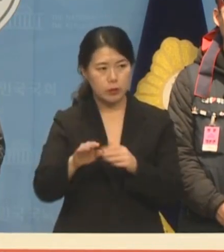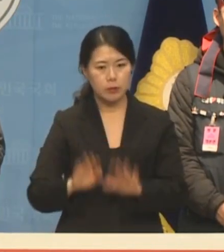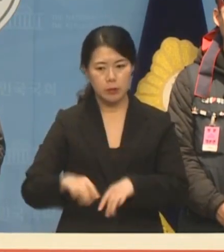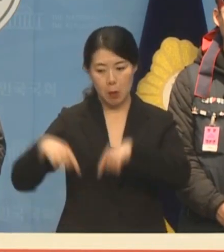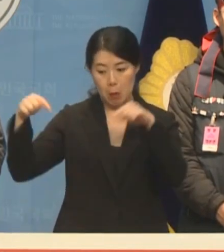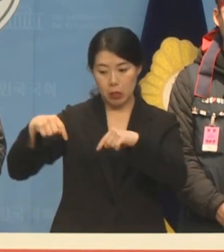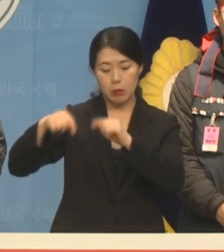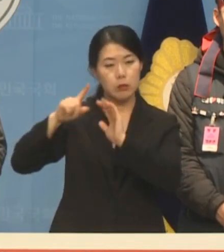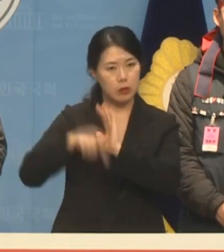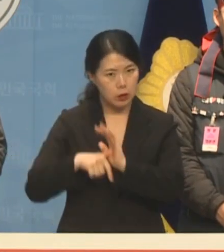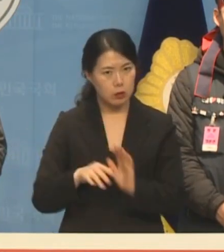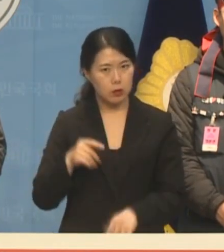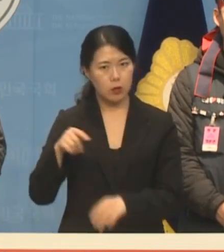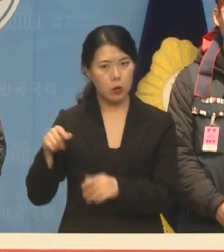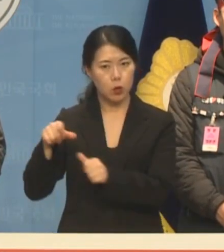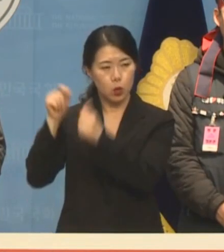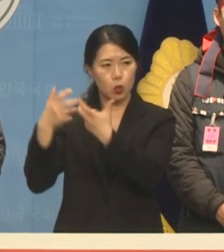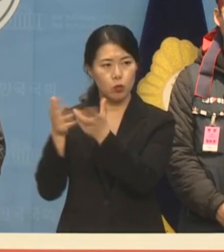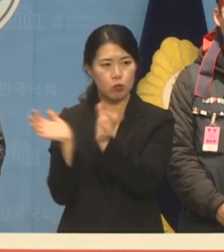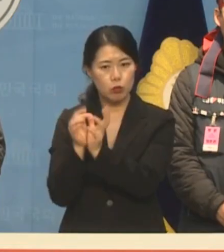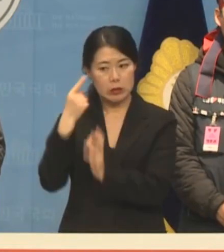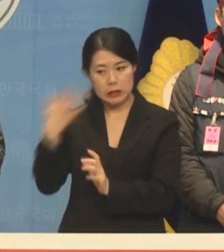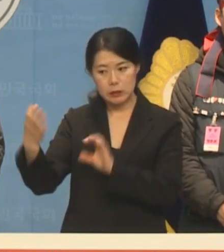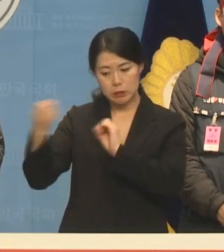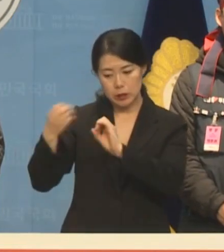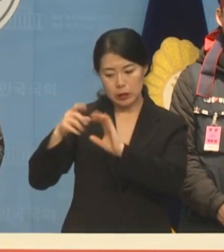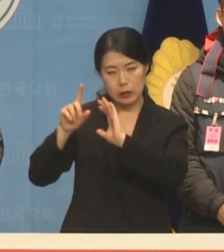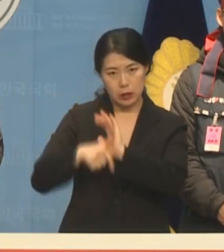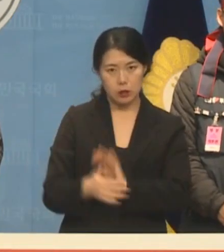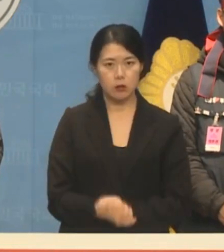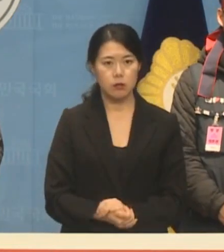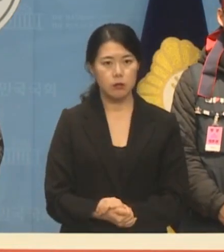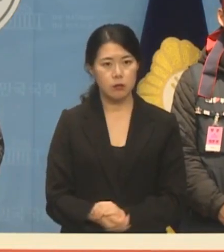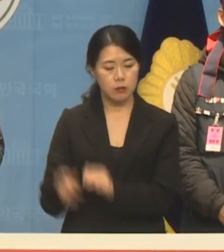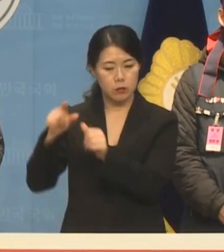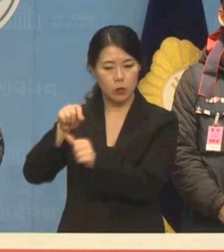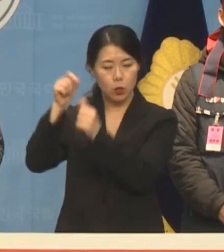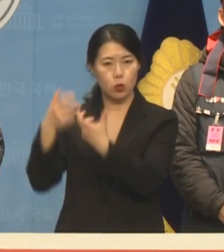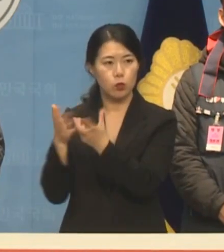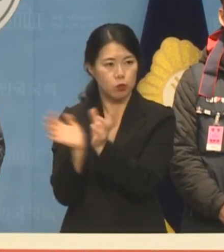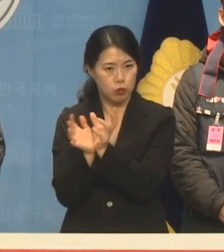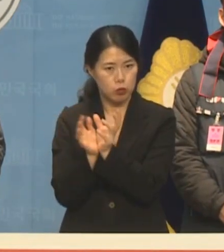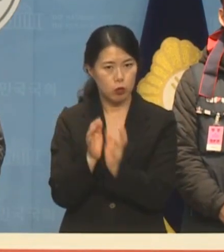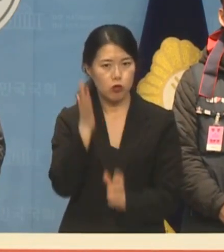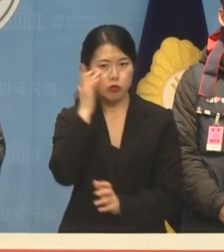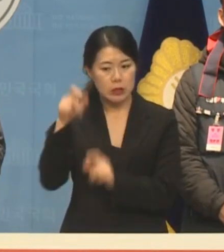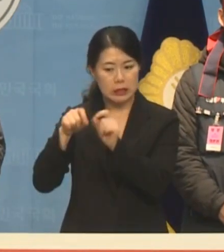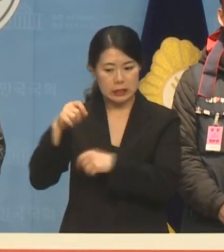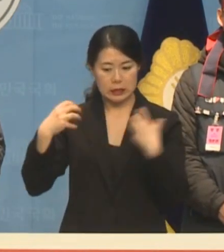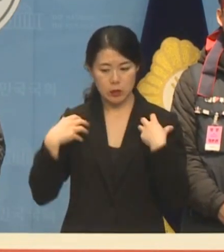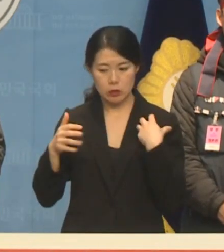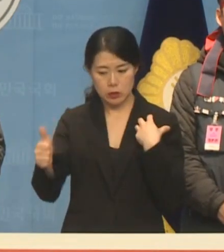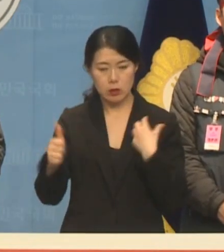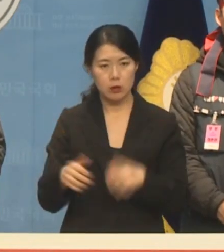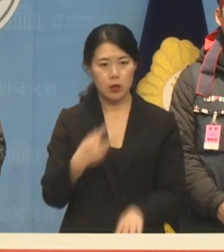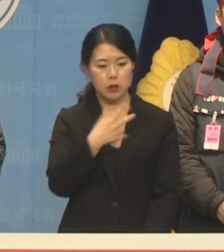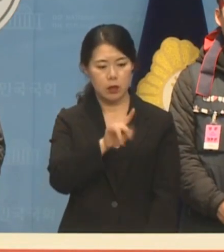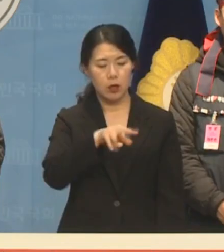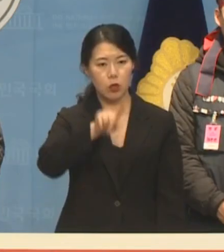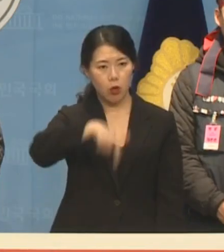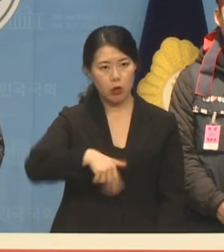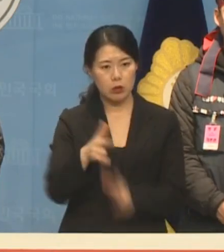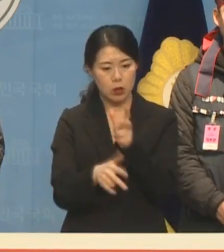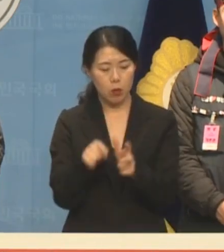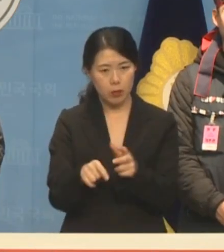면담 과정에서 고용노동부 진위 응답 과정에 고용노동부 울산지청 과장은 대덕산업이